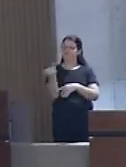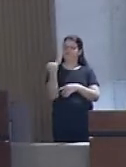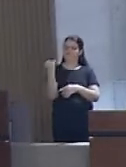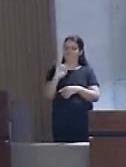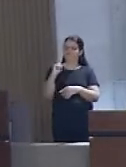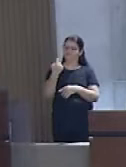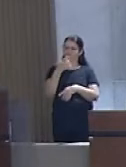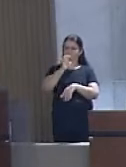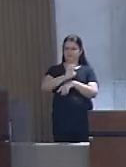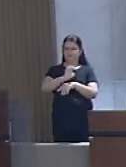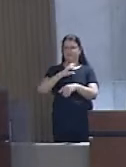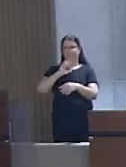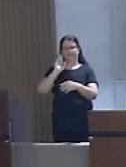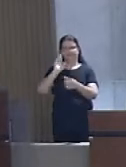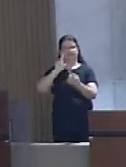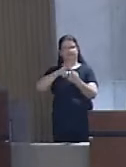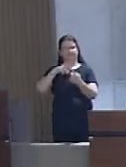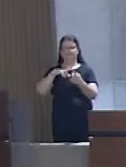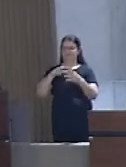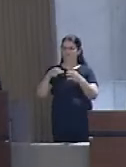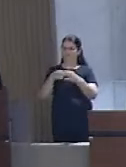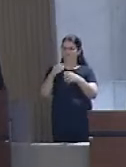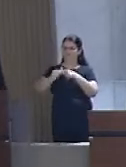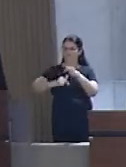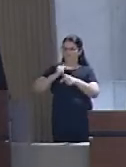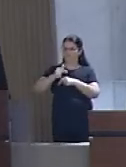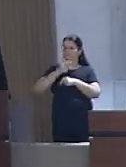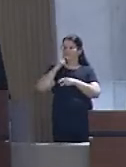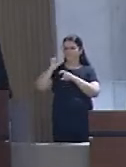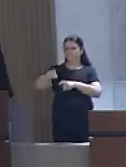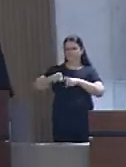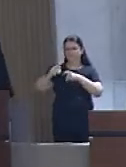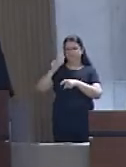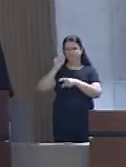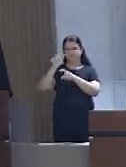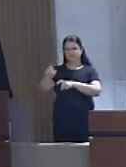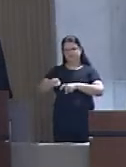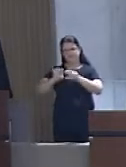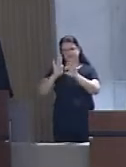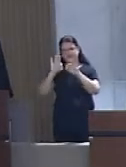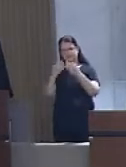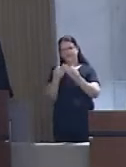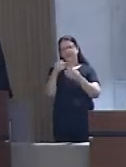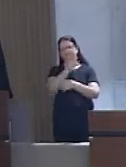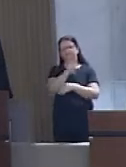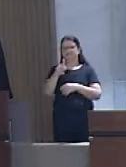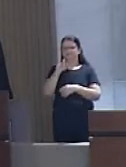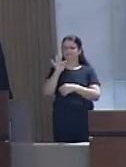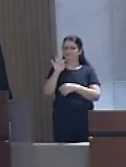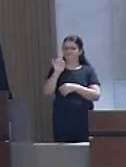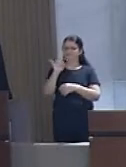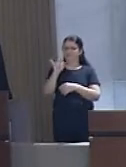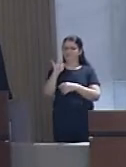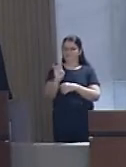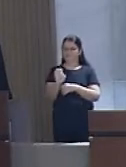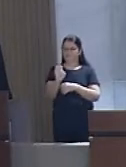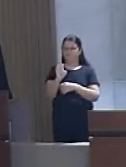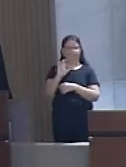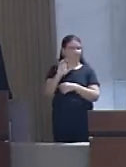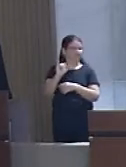nosso estado, representando a classe trabalhadora, os agricultores e agricultoras familiares, presidenta da FETAP, Cícera